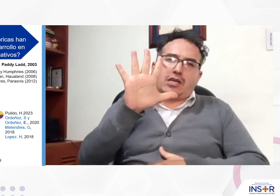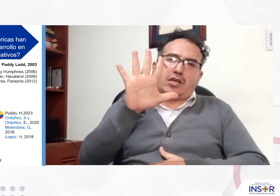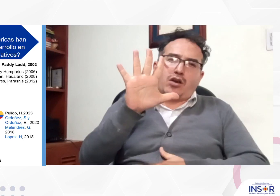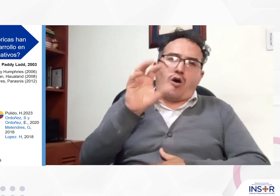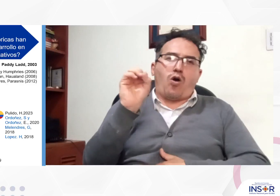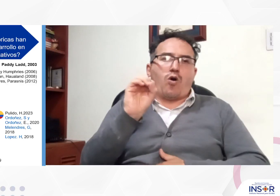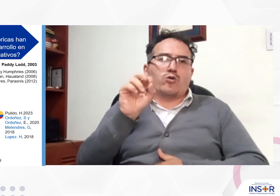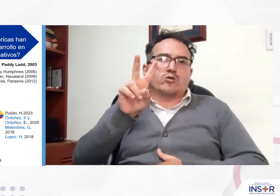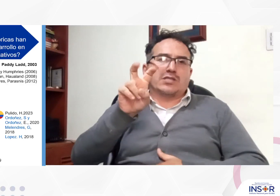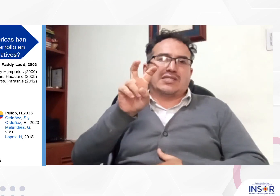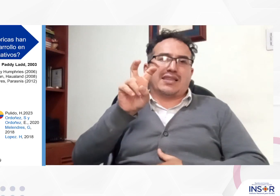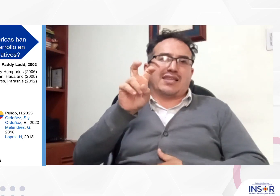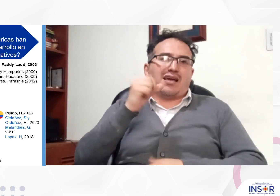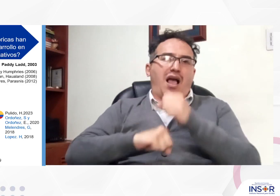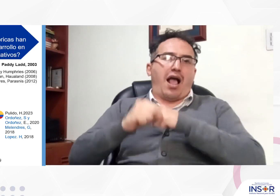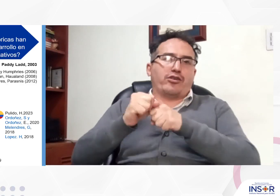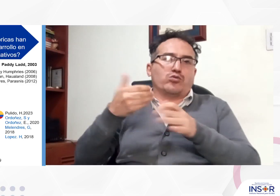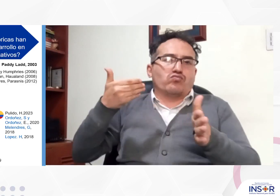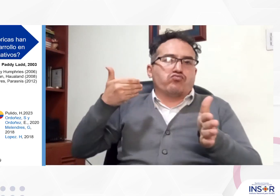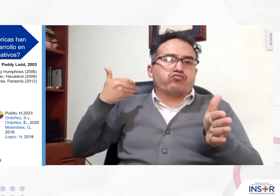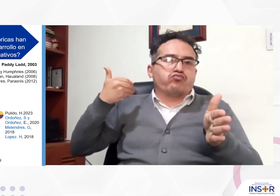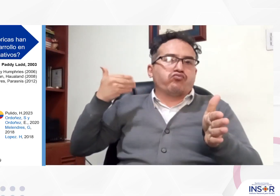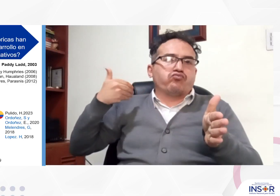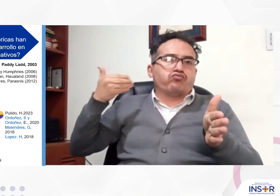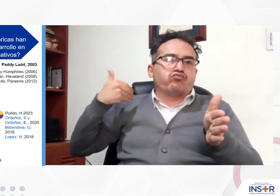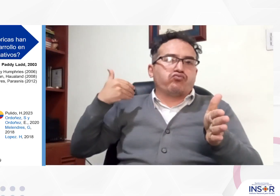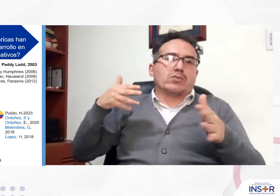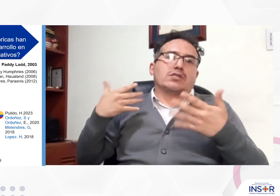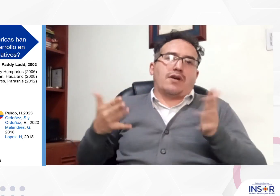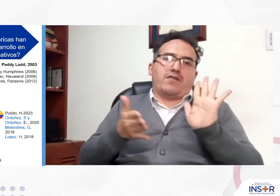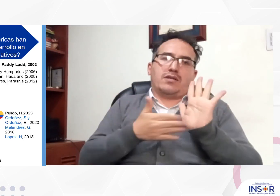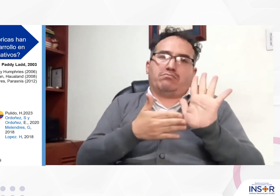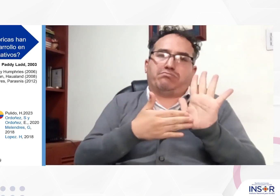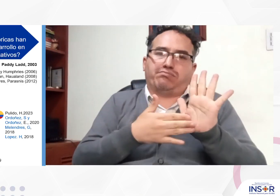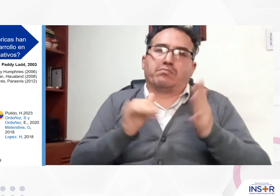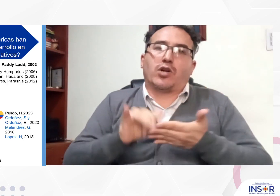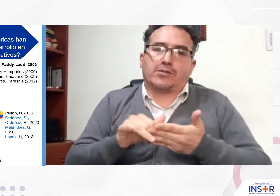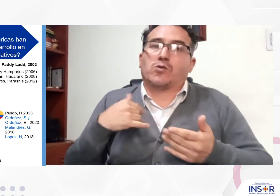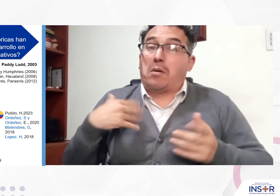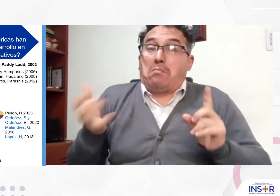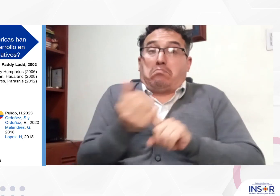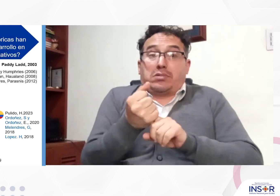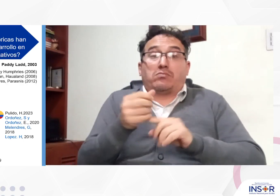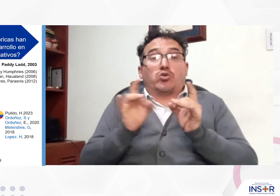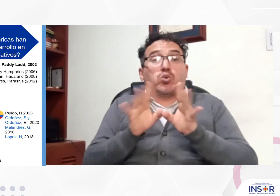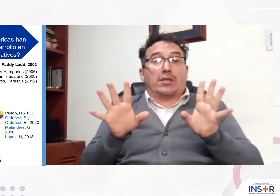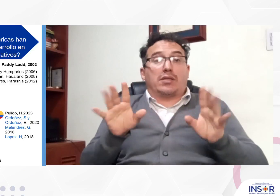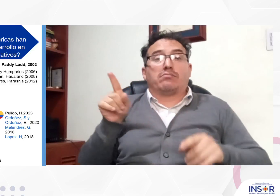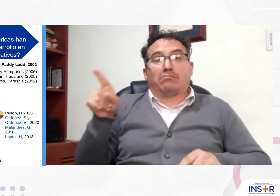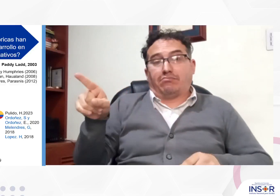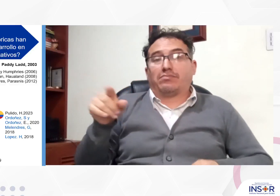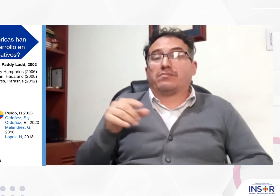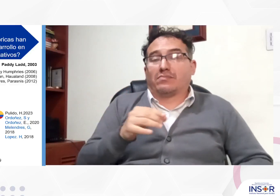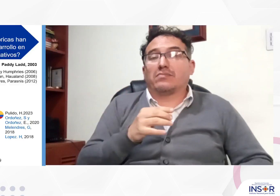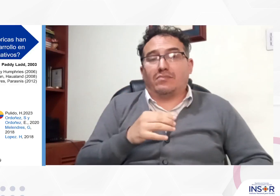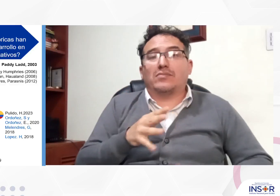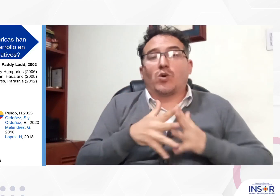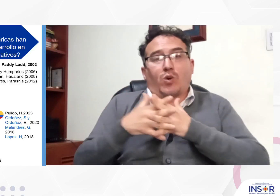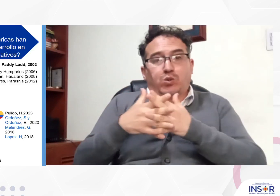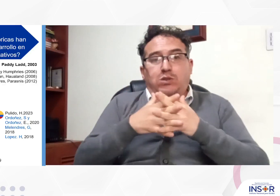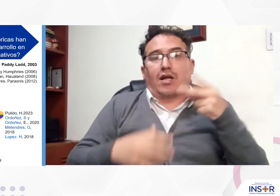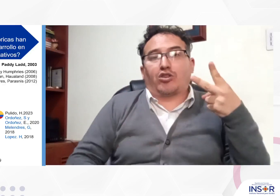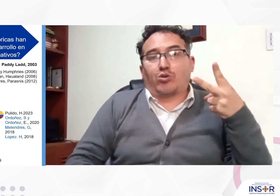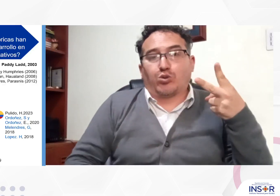trayecto más largo que otras, de alrededor de 5 o 7 años que han surgido y que pues nos argumentan